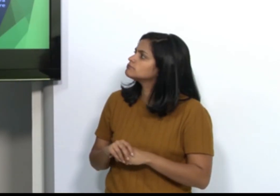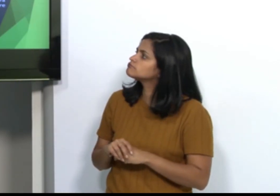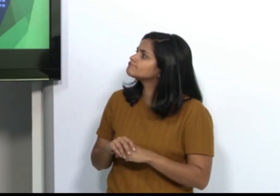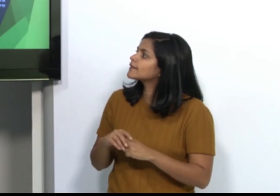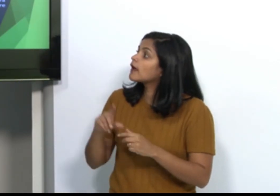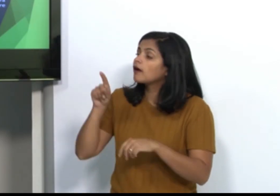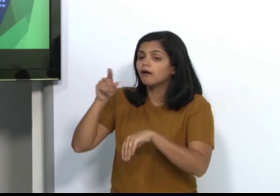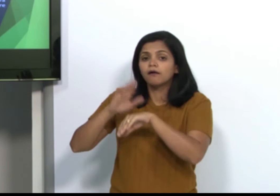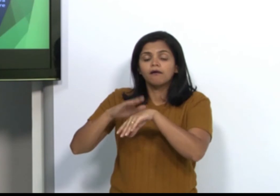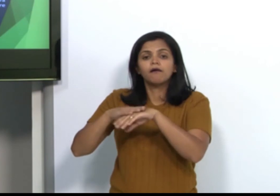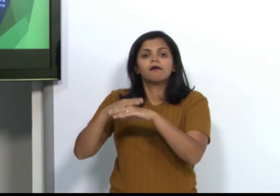www.idsinais.libras.ufsc.br/.